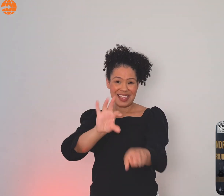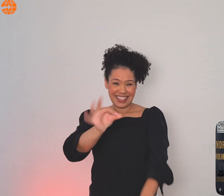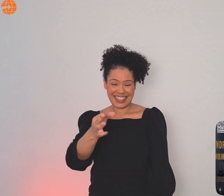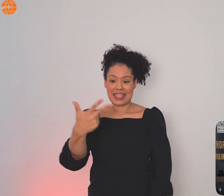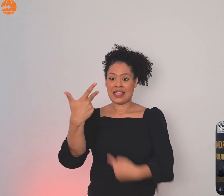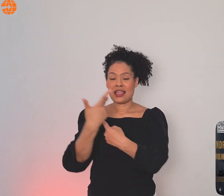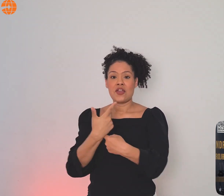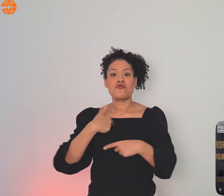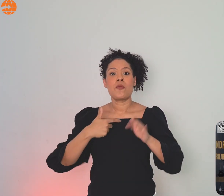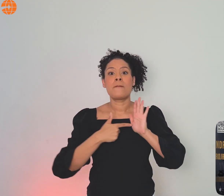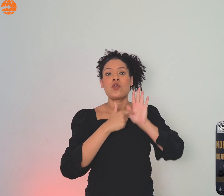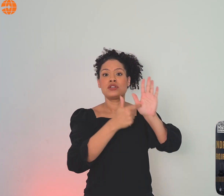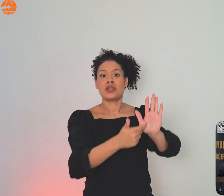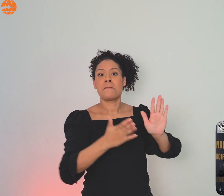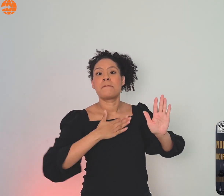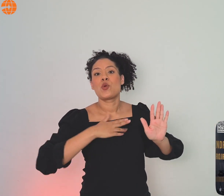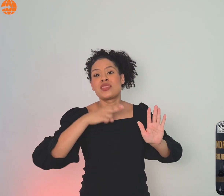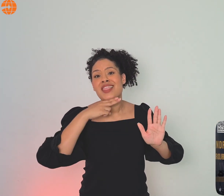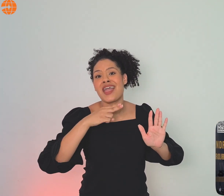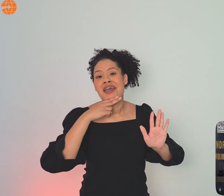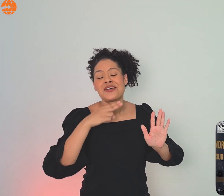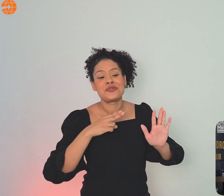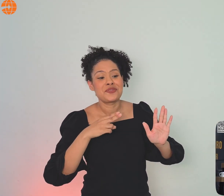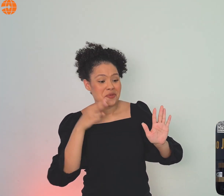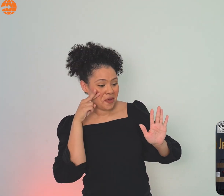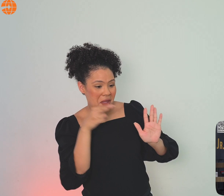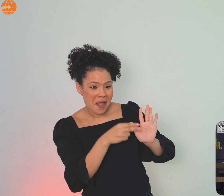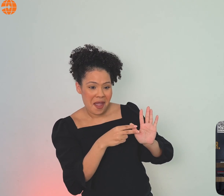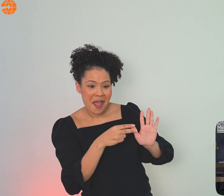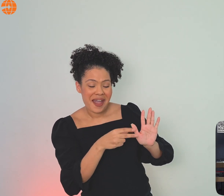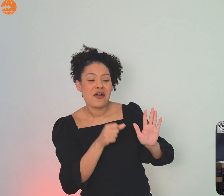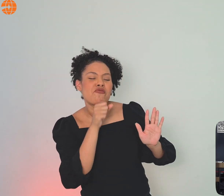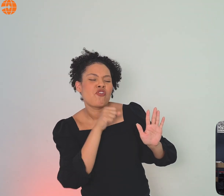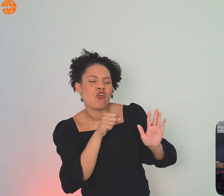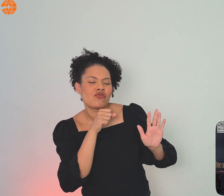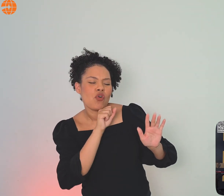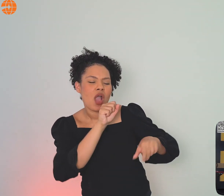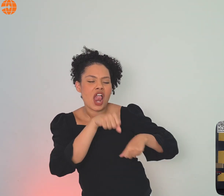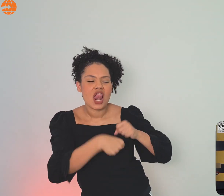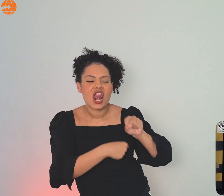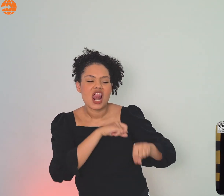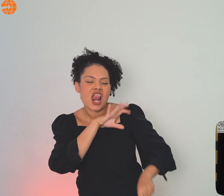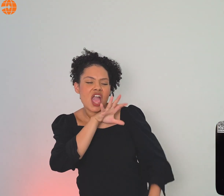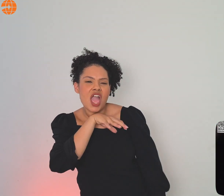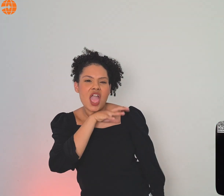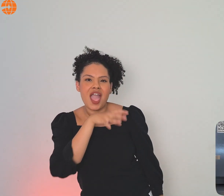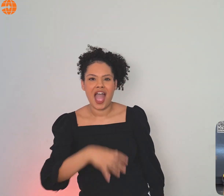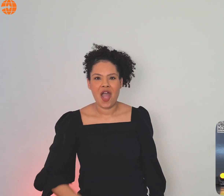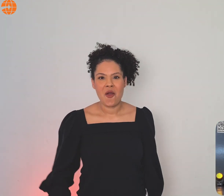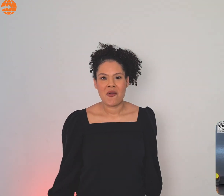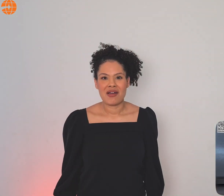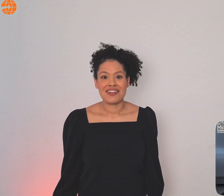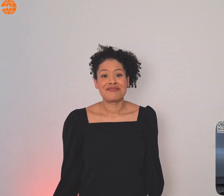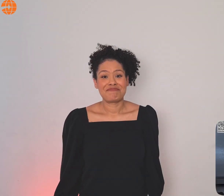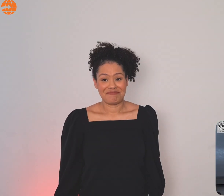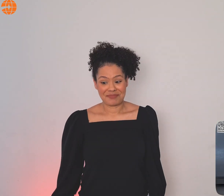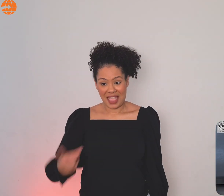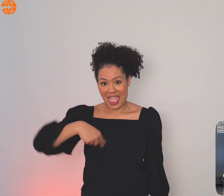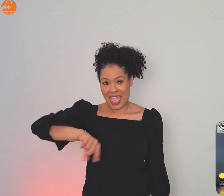postar para os meus netos um dia. Aqui, vovô com os leões. O apelido do vovô era Tarzan.